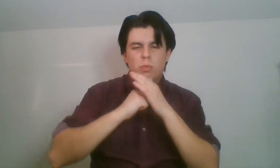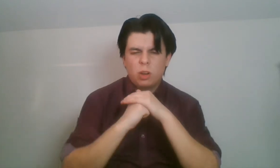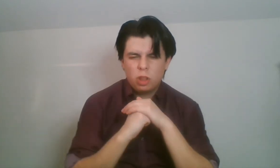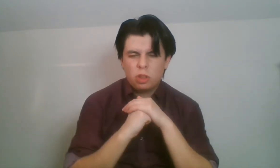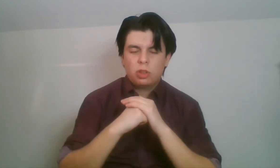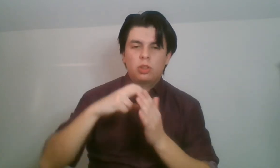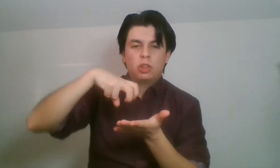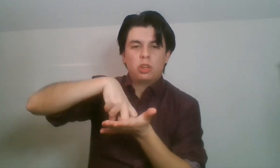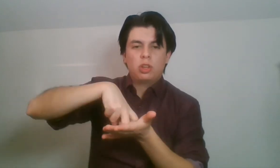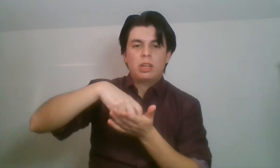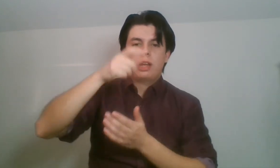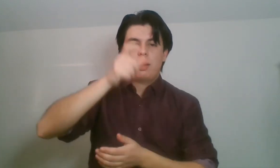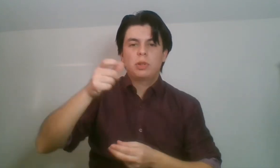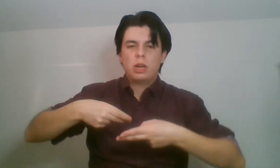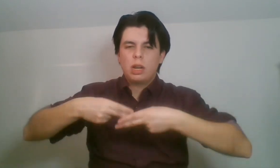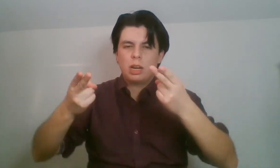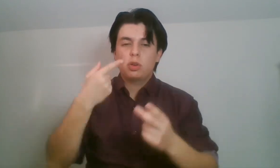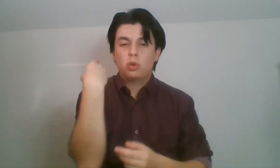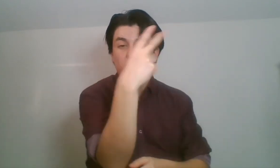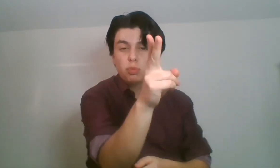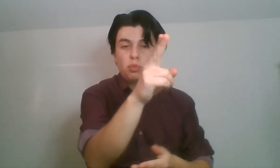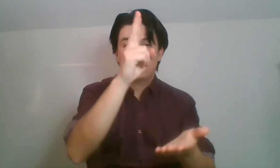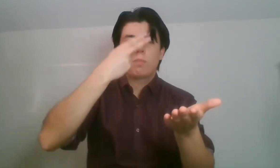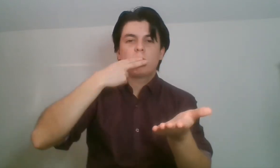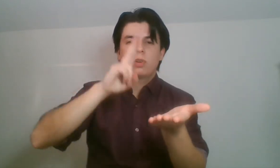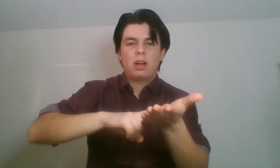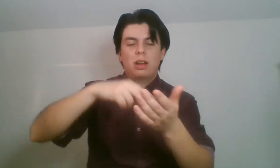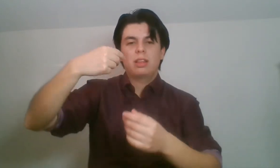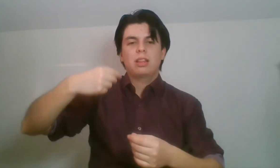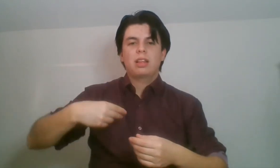público que leyó su carta en el diario El Mercurio.